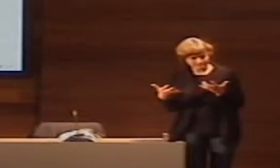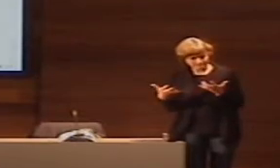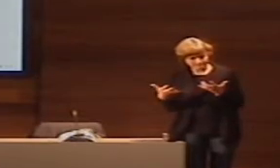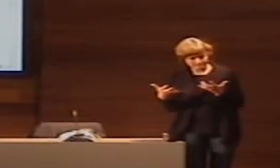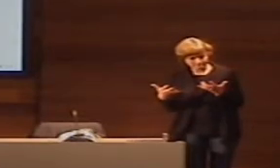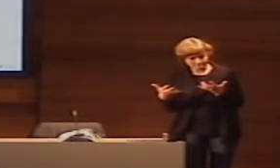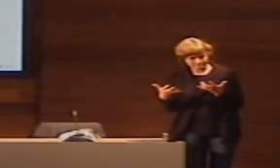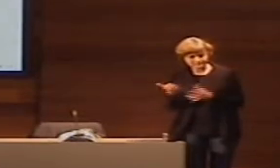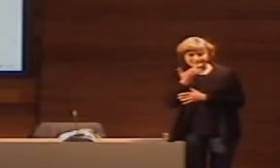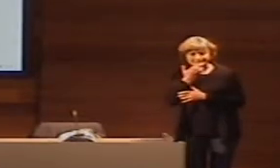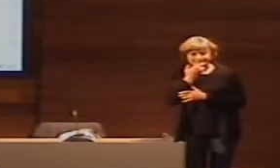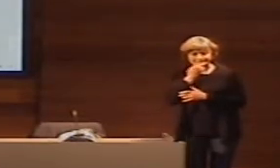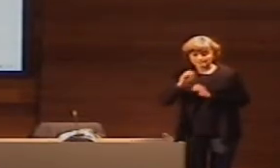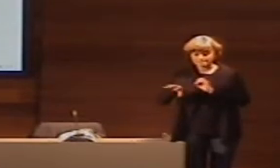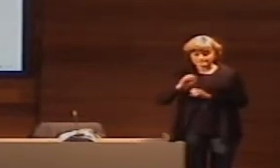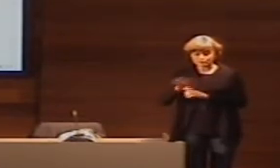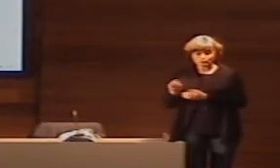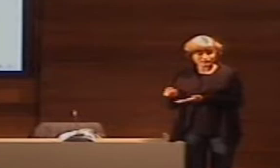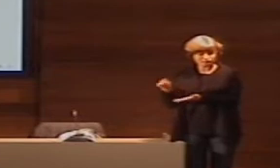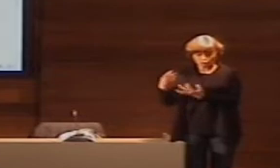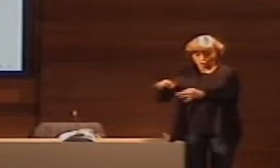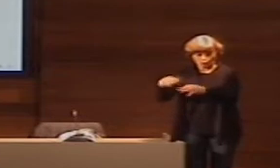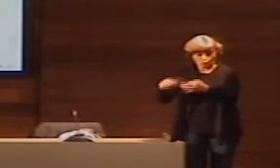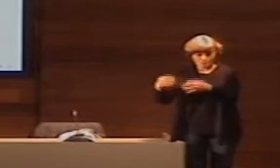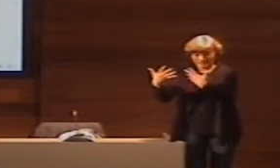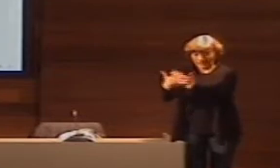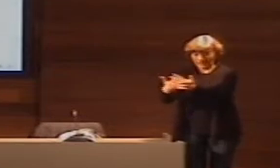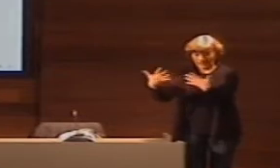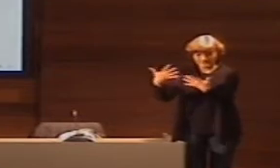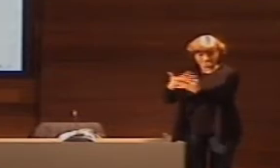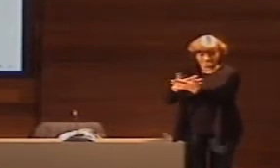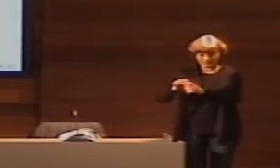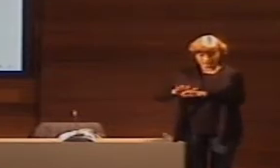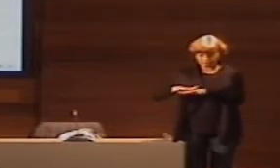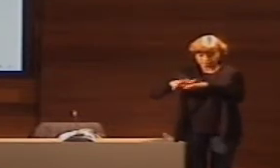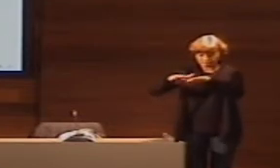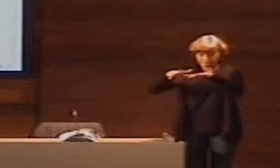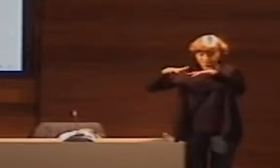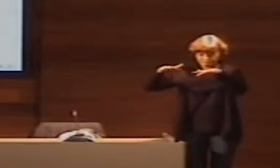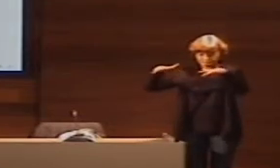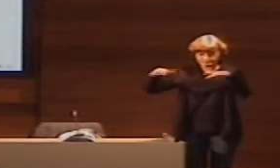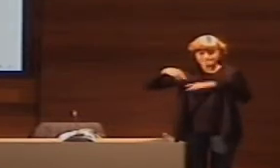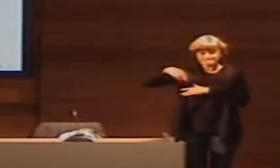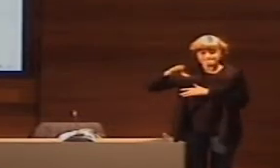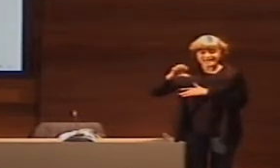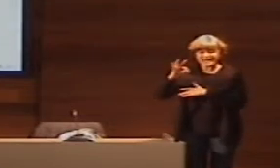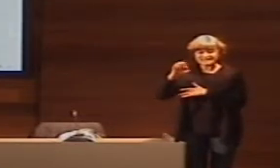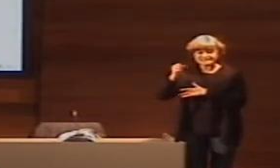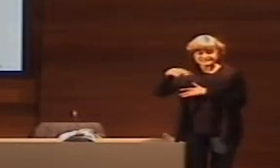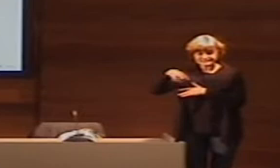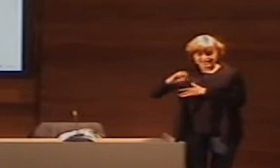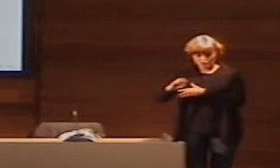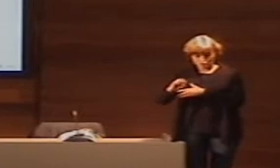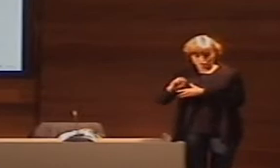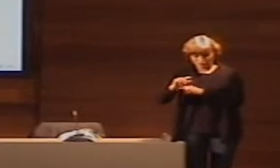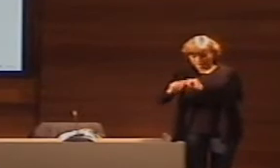si va a vertedero nos da problemas de emisiones de metano, si se mezcla con el resto de fracciones las contamina o las ensucia todas.